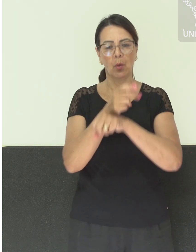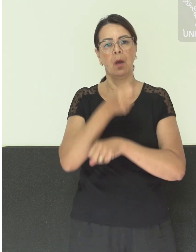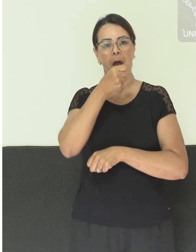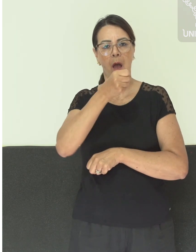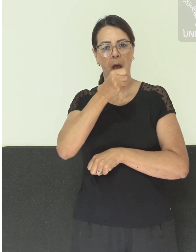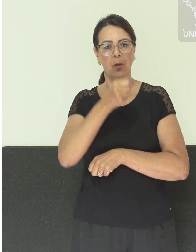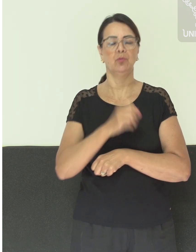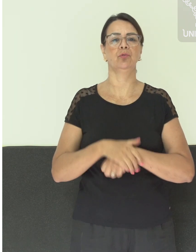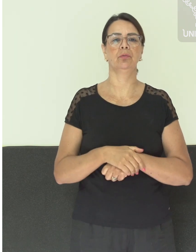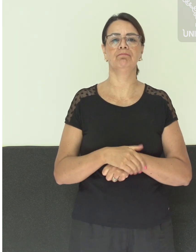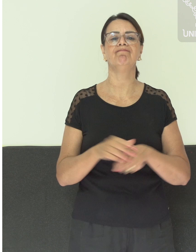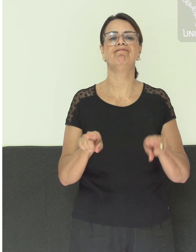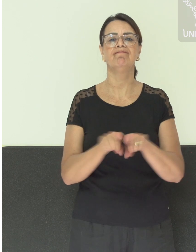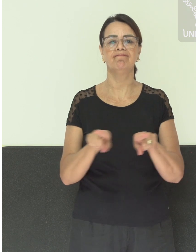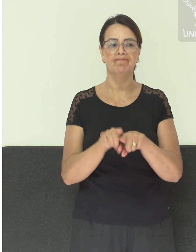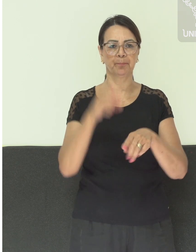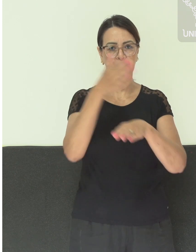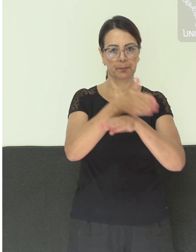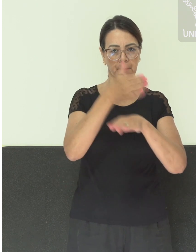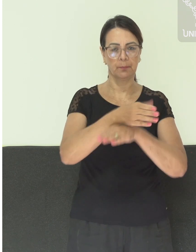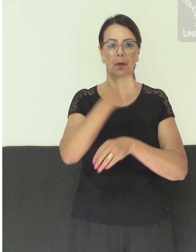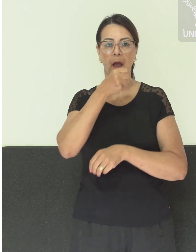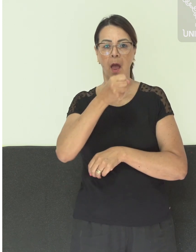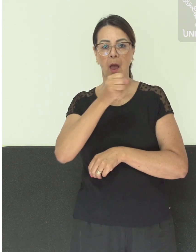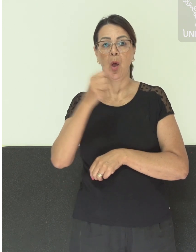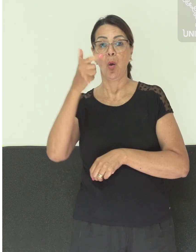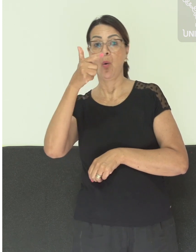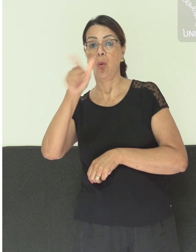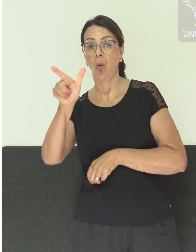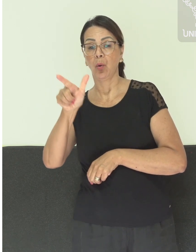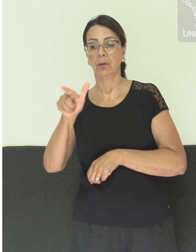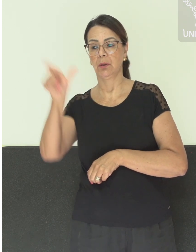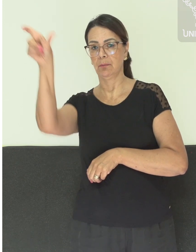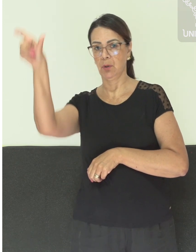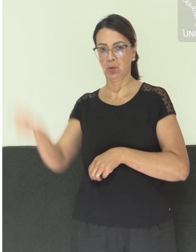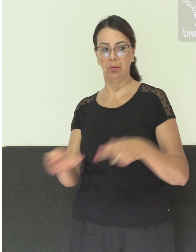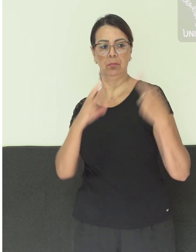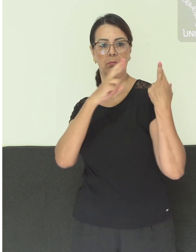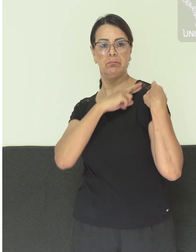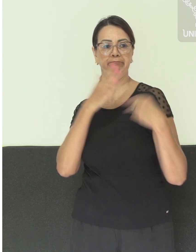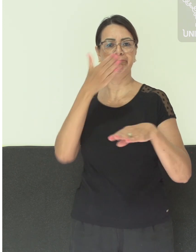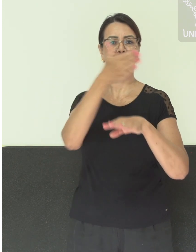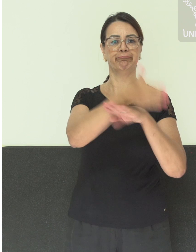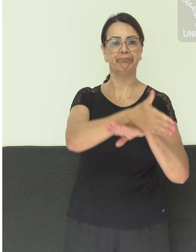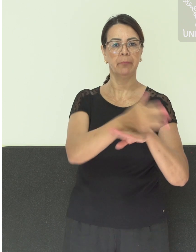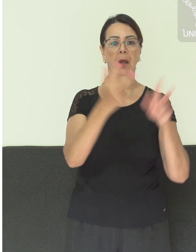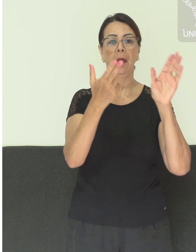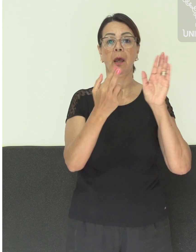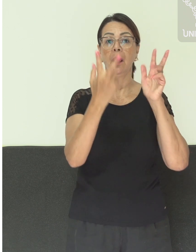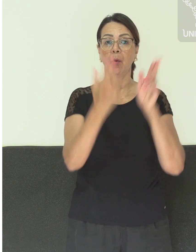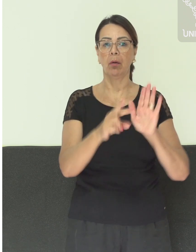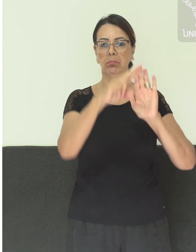vídeo, nem a participação na entrevista por intermédio de procurador, nos termos da